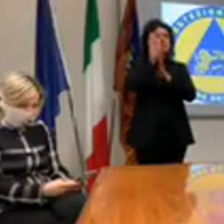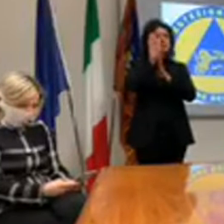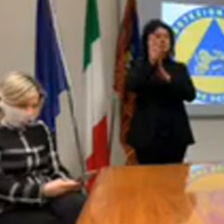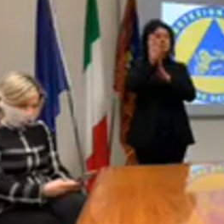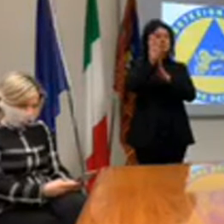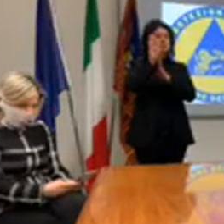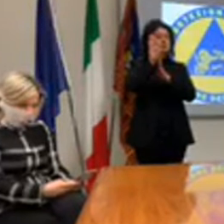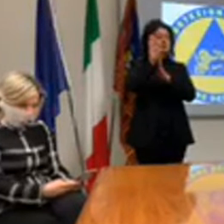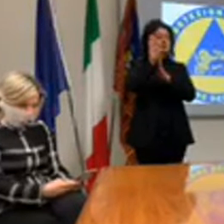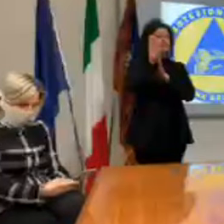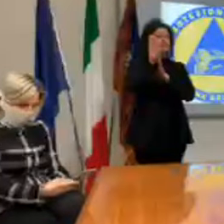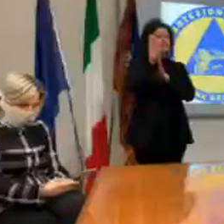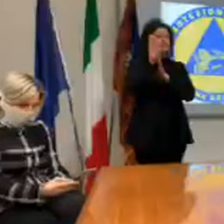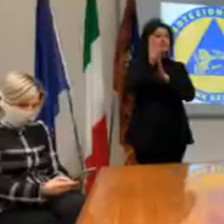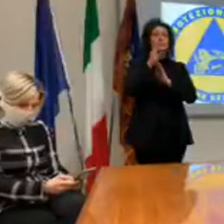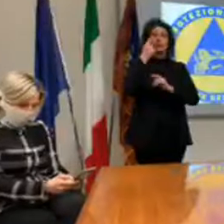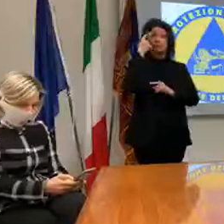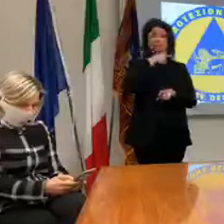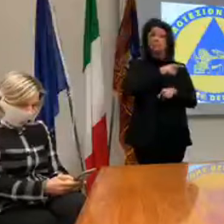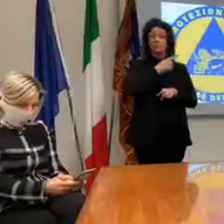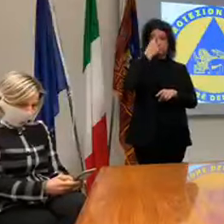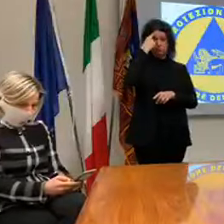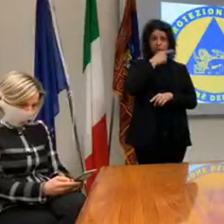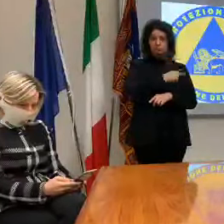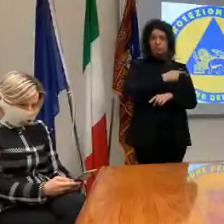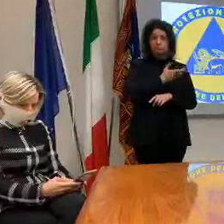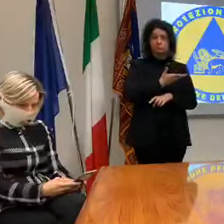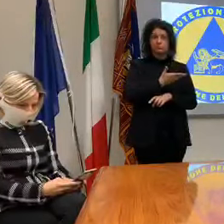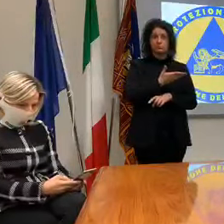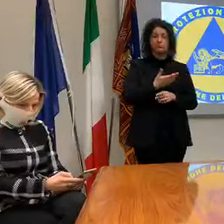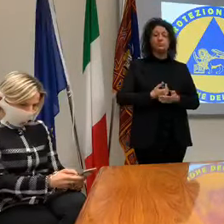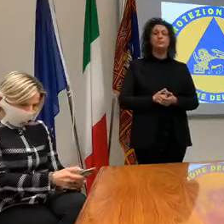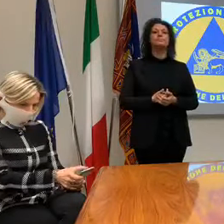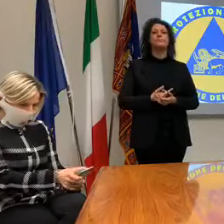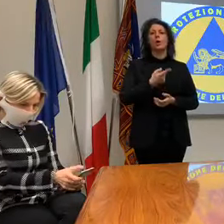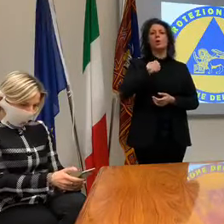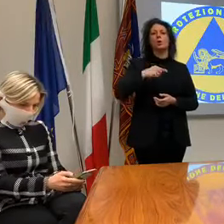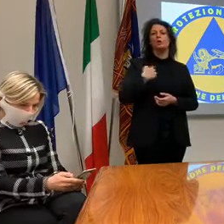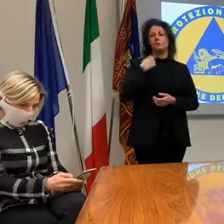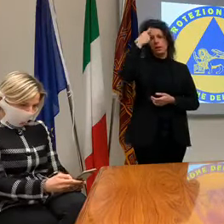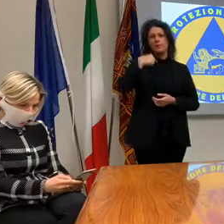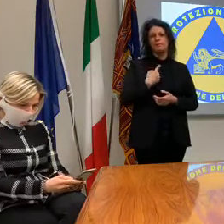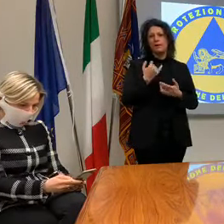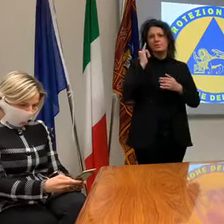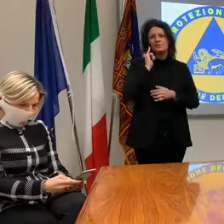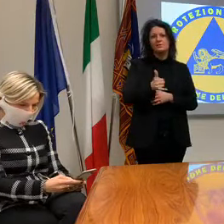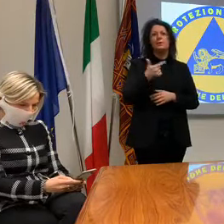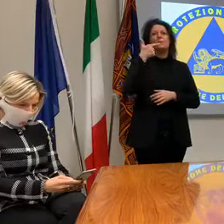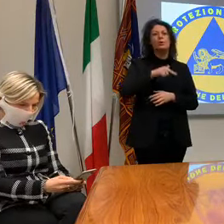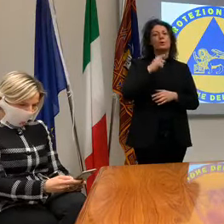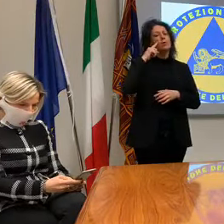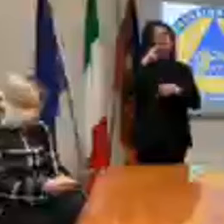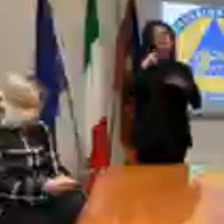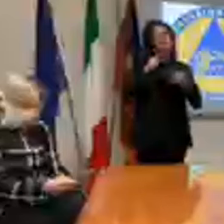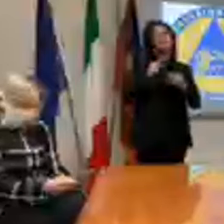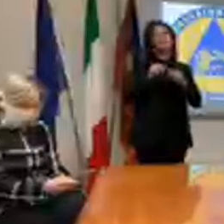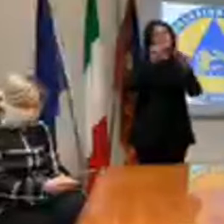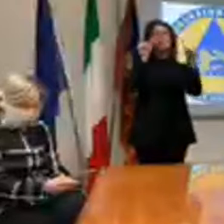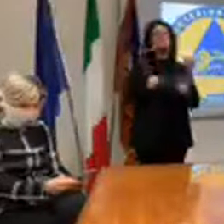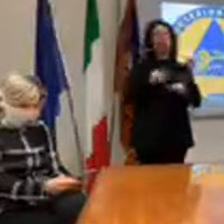Era prevista, voglio dire, ve l'aspettavate, nel senso che... Assolutamente sì, il modello è ancora più chiaro per i prossimi giorni.